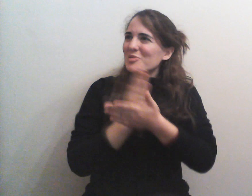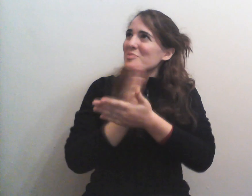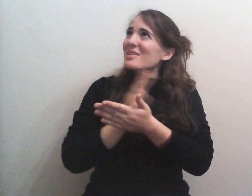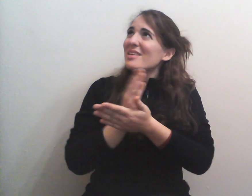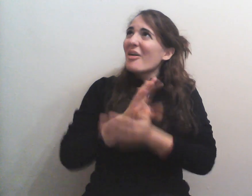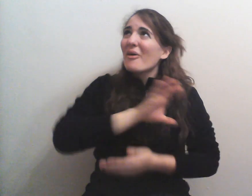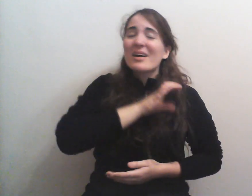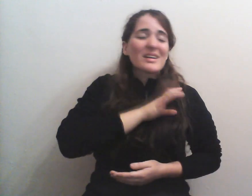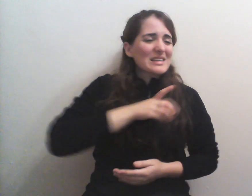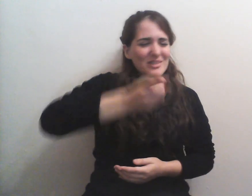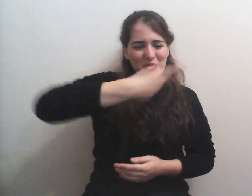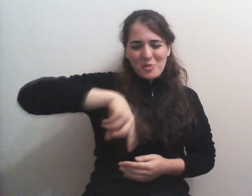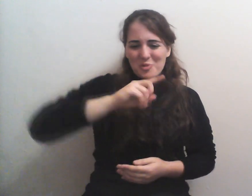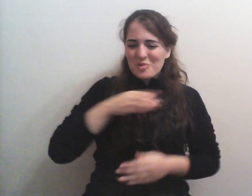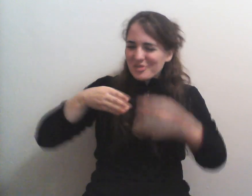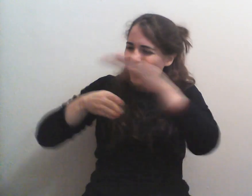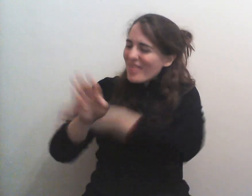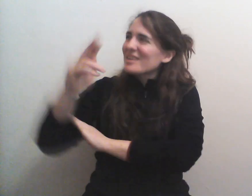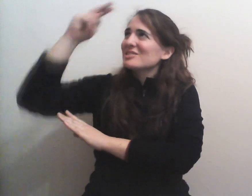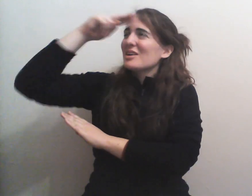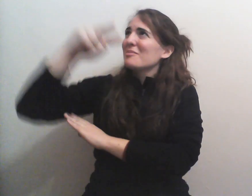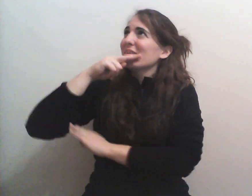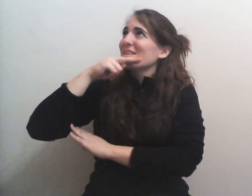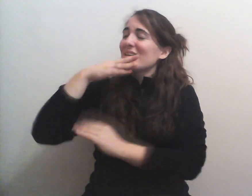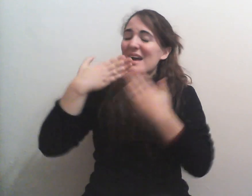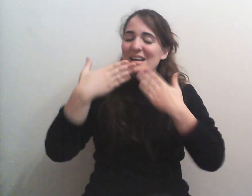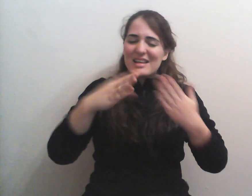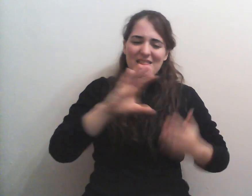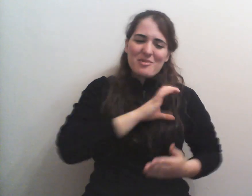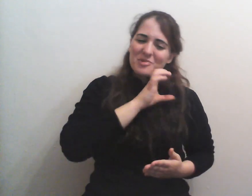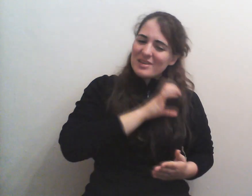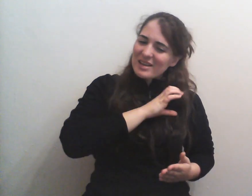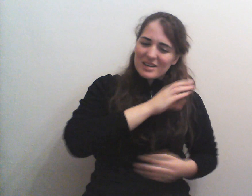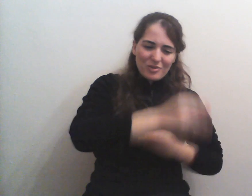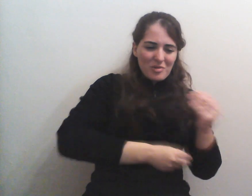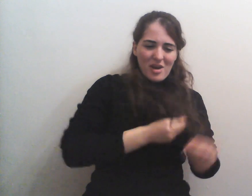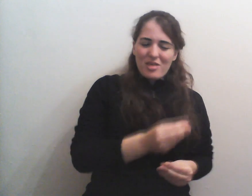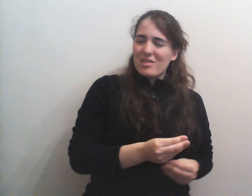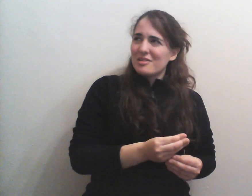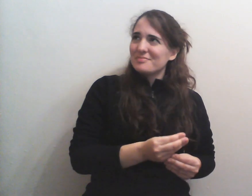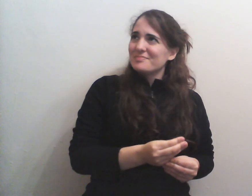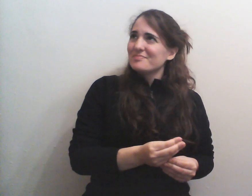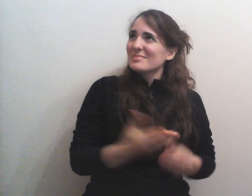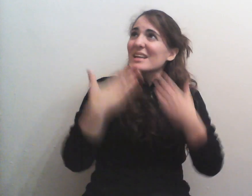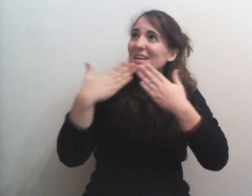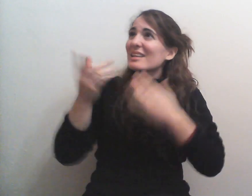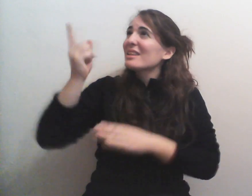Padre. Gracias, Señor, por lo que hizo Cristo. Gracias también, Padre, porque no se trató de una